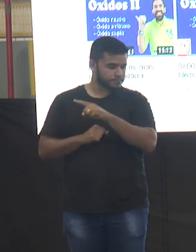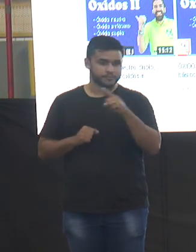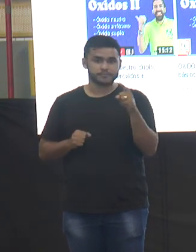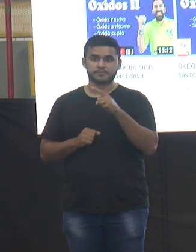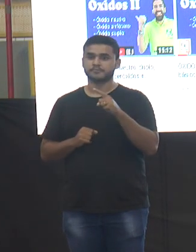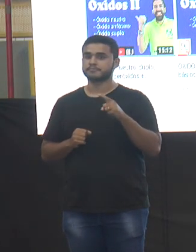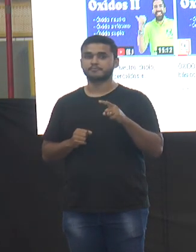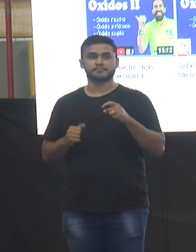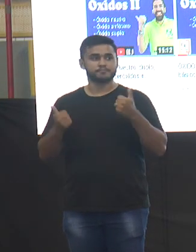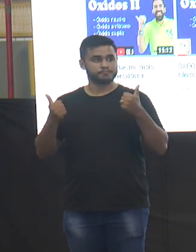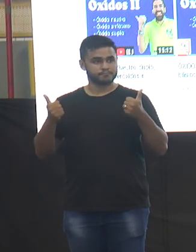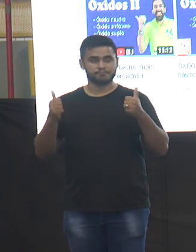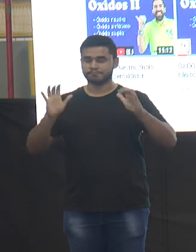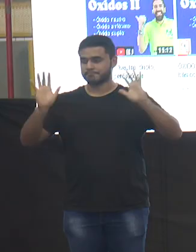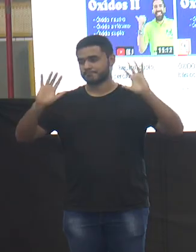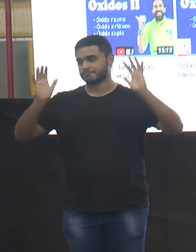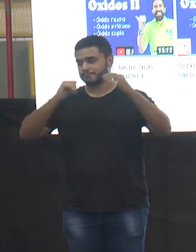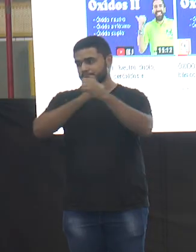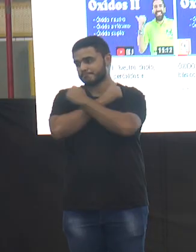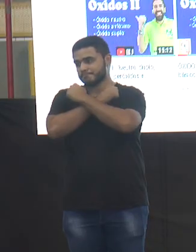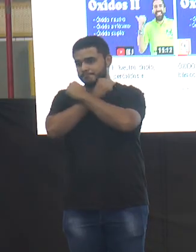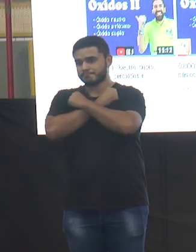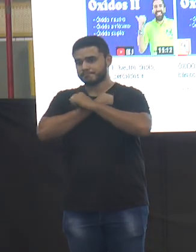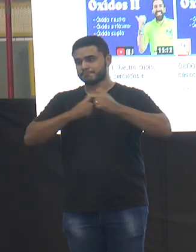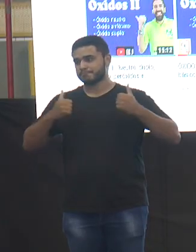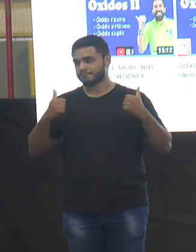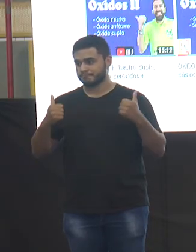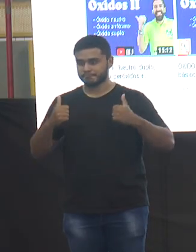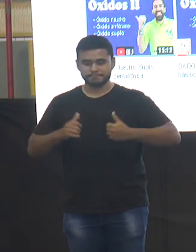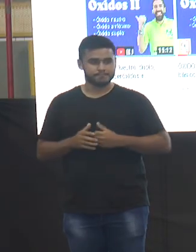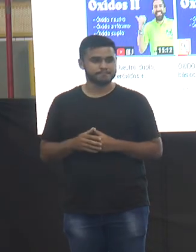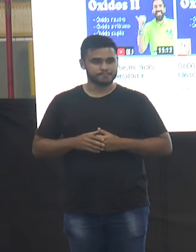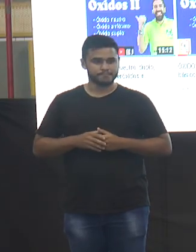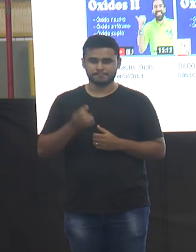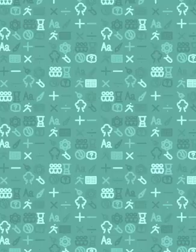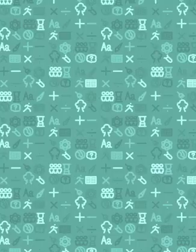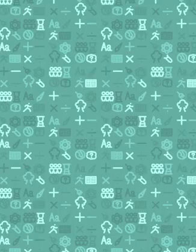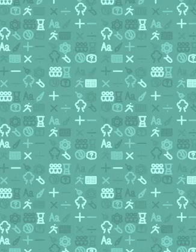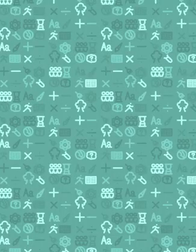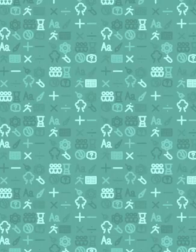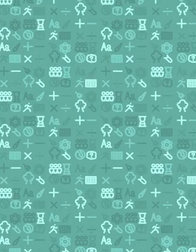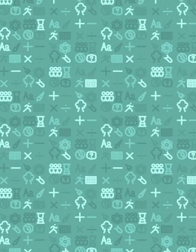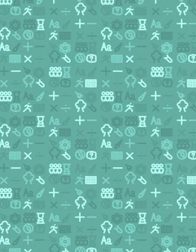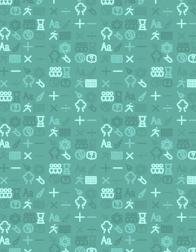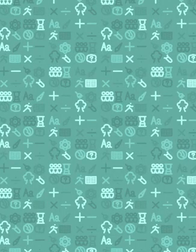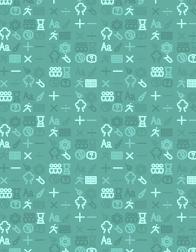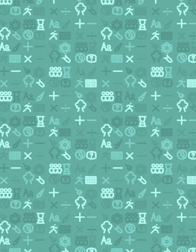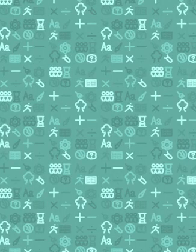garantirem. Beleza? Abraço para todo mundo, valeu. Boa tarde aí para todos.